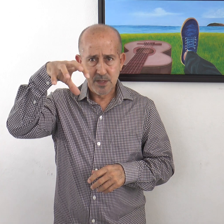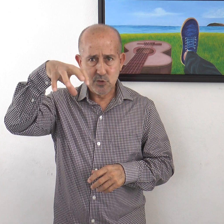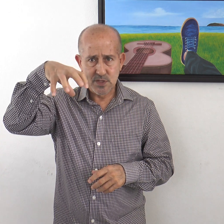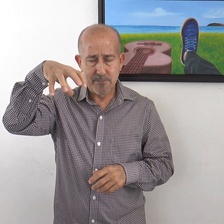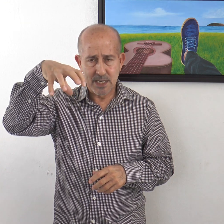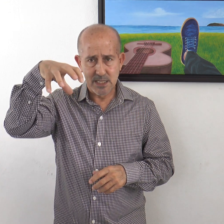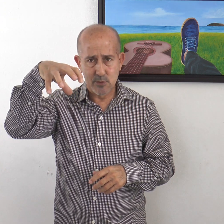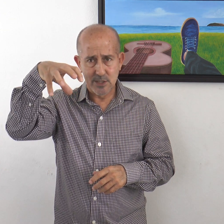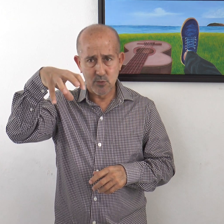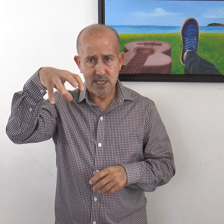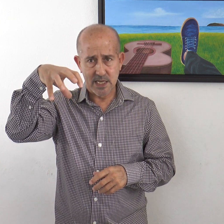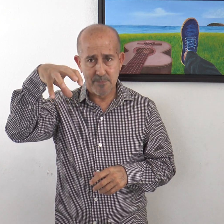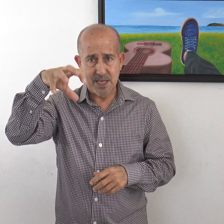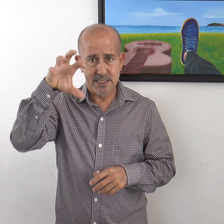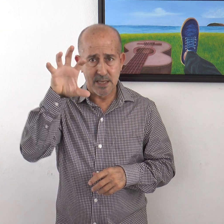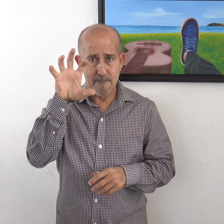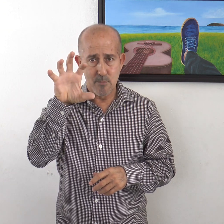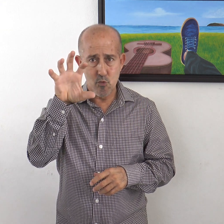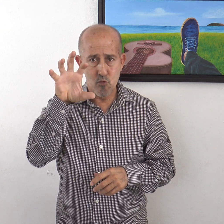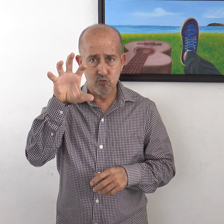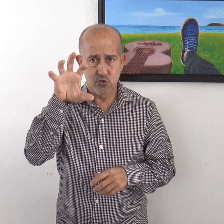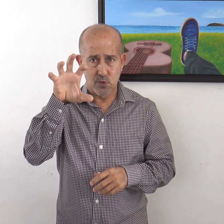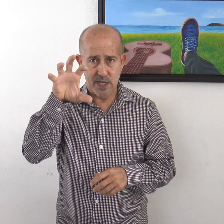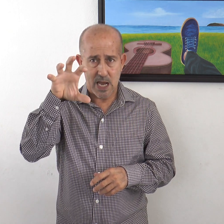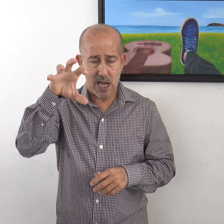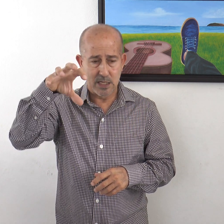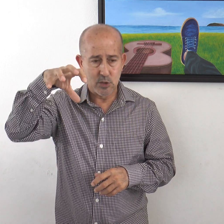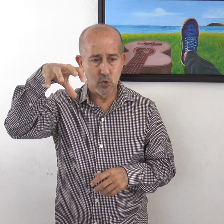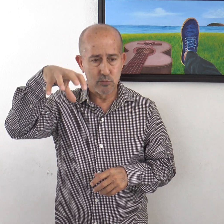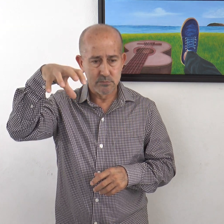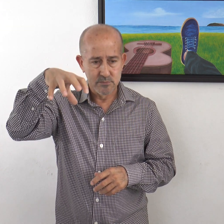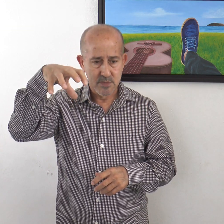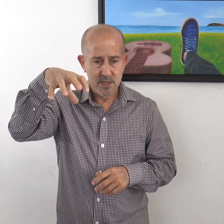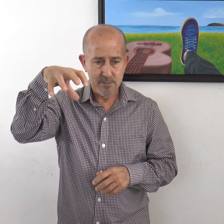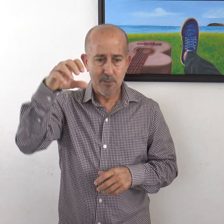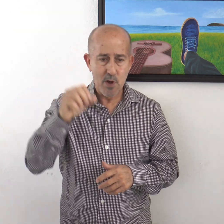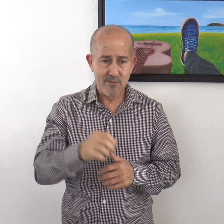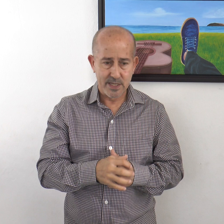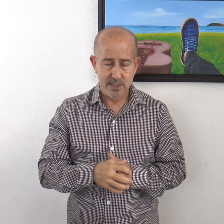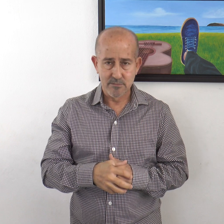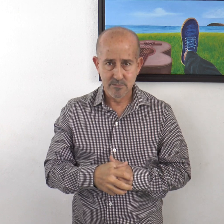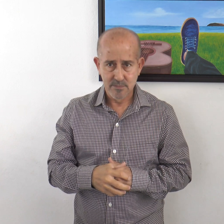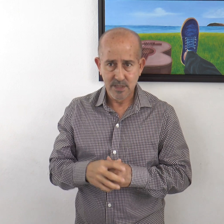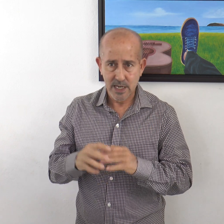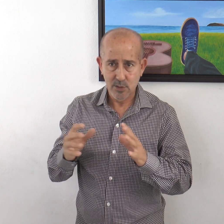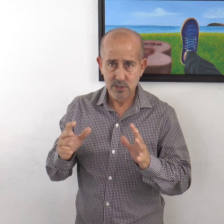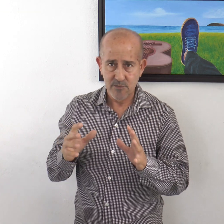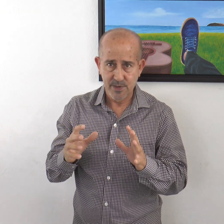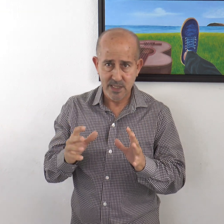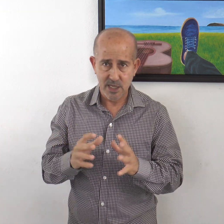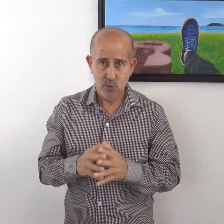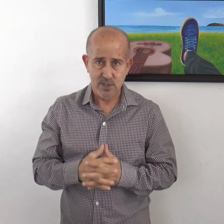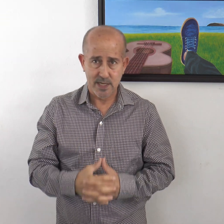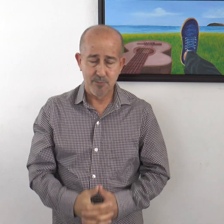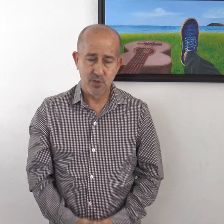yo siempre le digo al estudiante que piense mucho de algo. Vamos a ver las diferentes cosas que